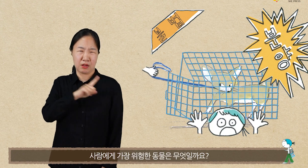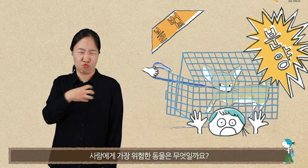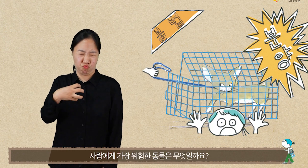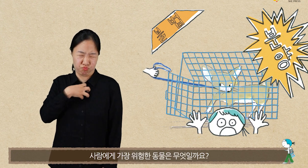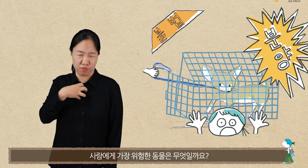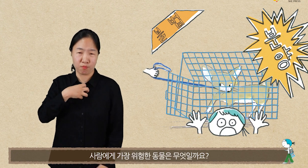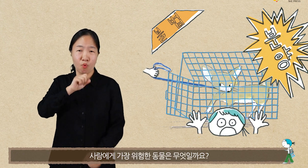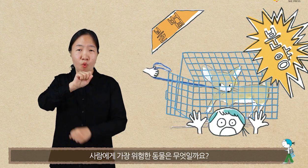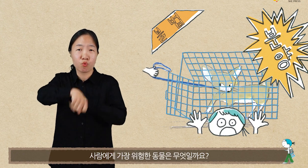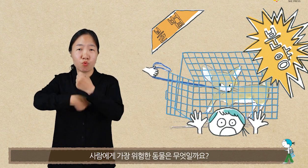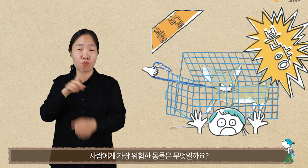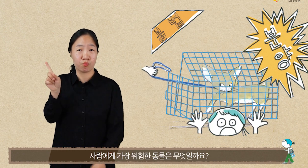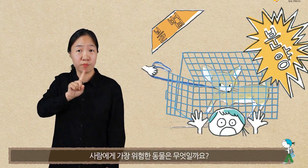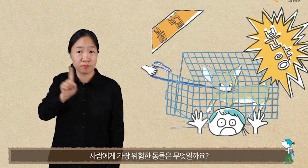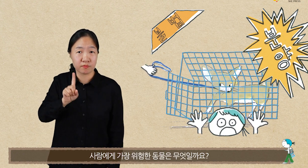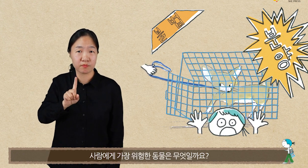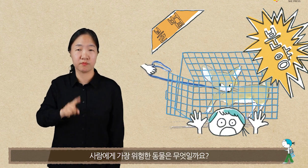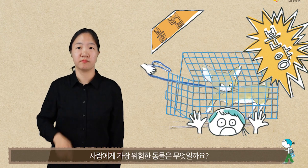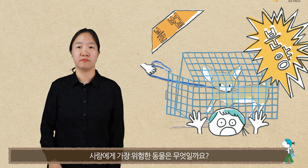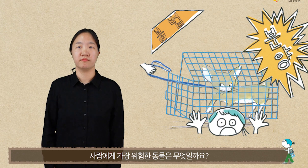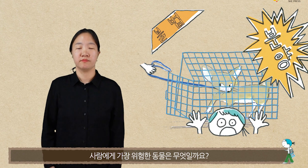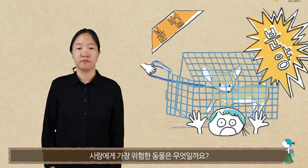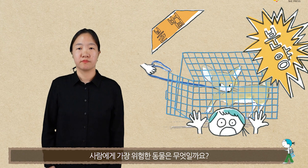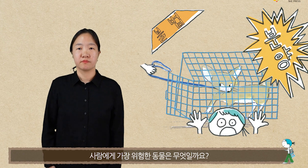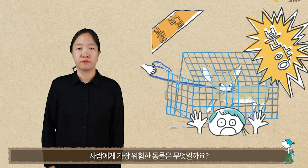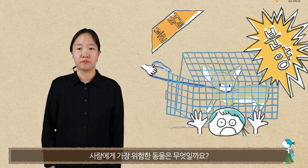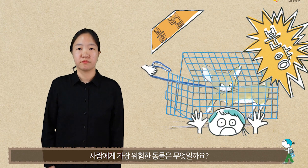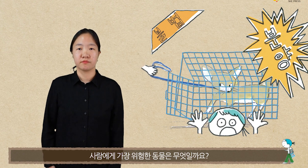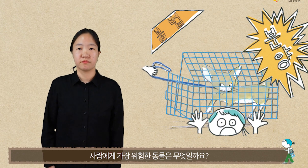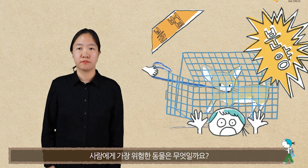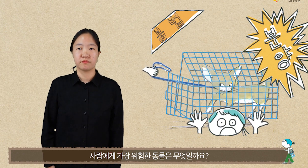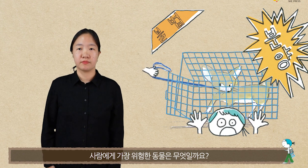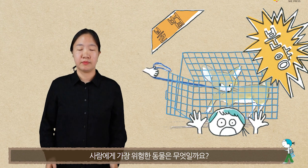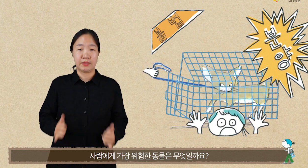사람에게 가장 위험한 동물은 무엇일까요?